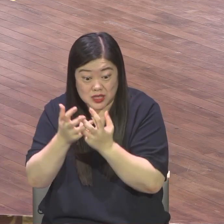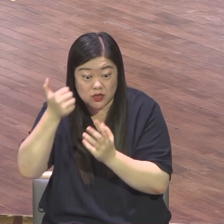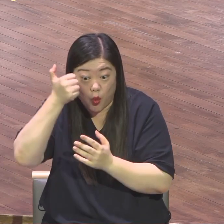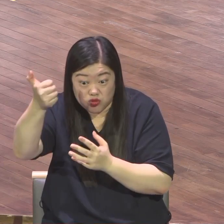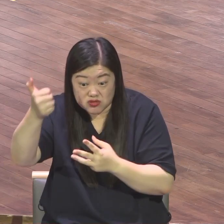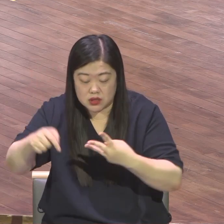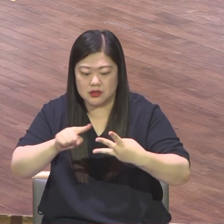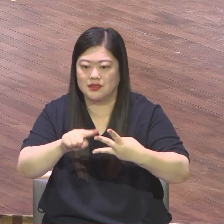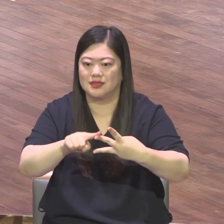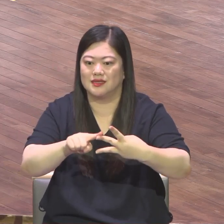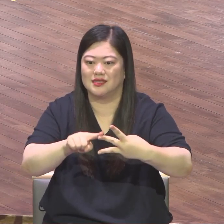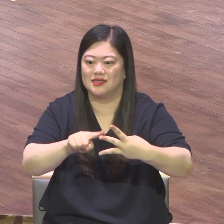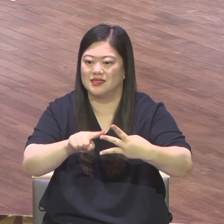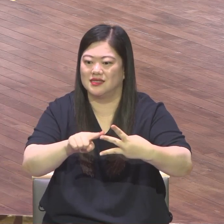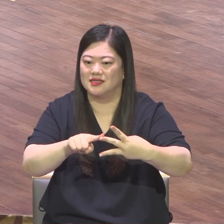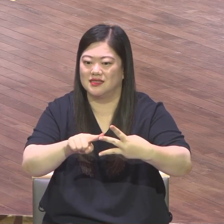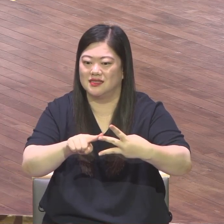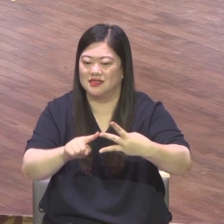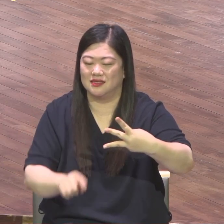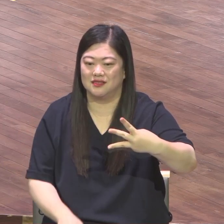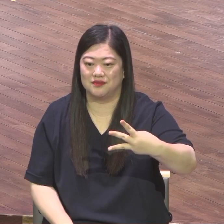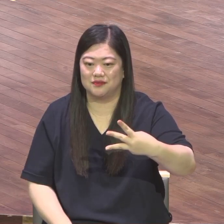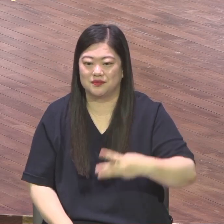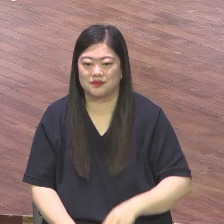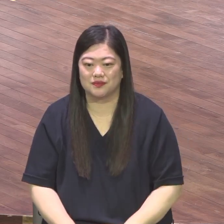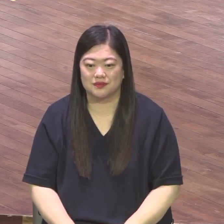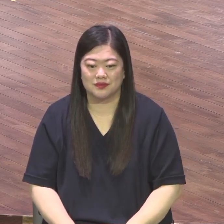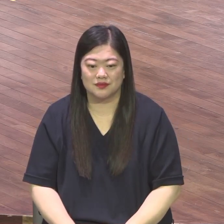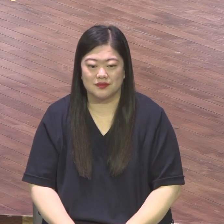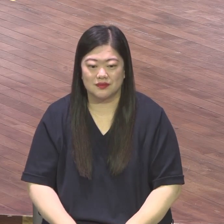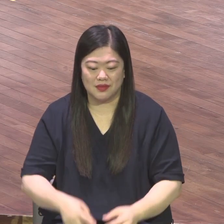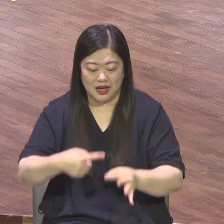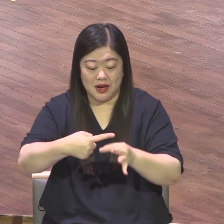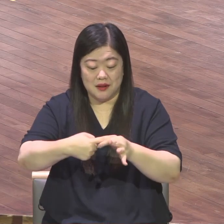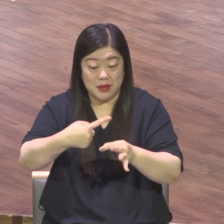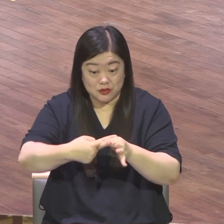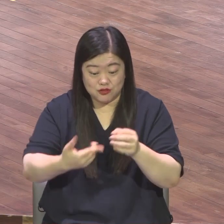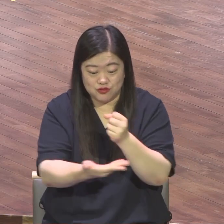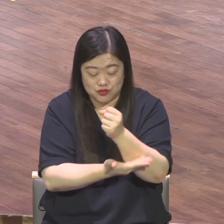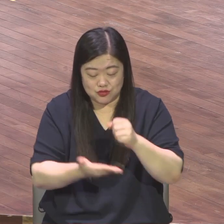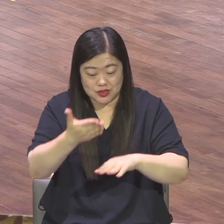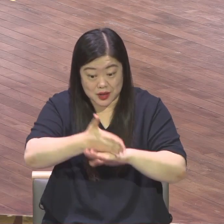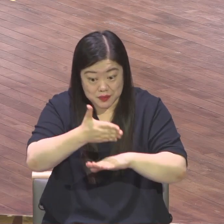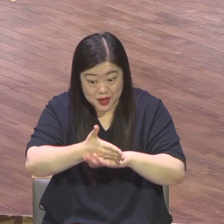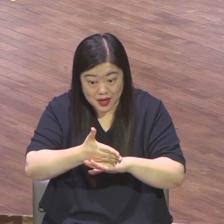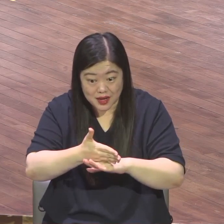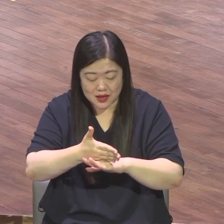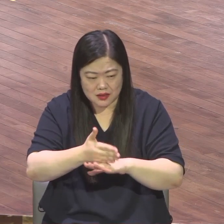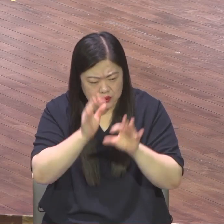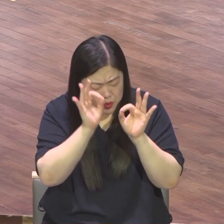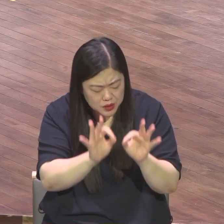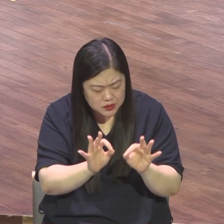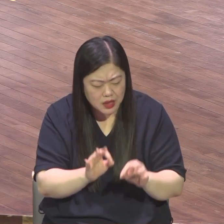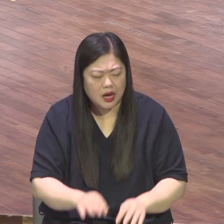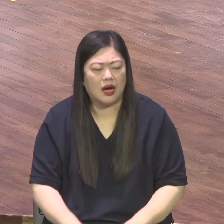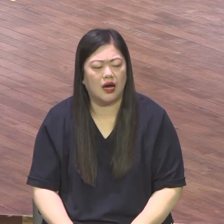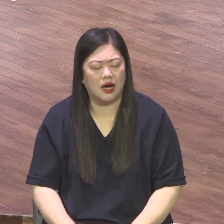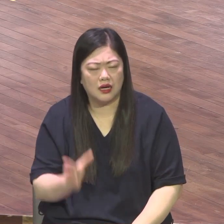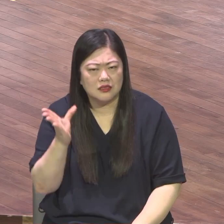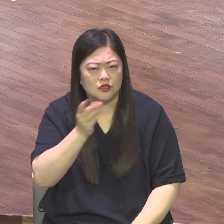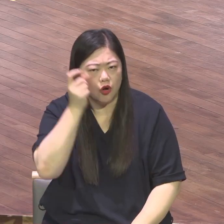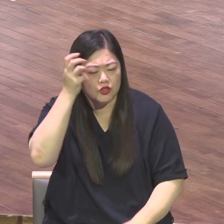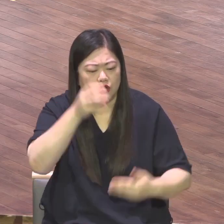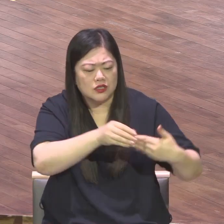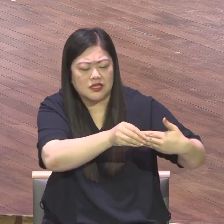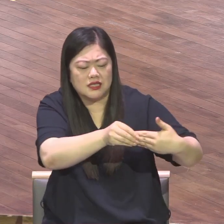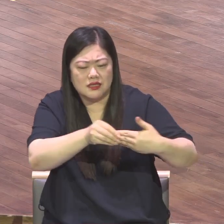그래서 오순절인 이 맥추절을 통해서 우리는 성령 충만한 삶을 사는 것이 얼마나 큰 축복인가.